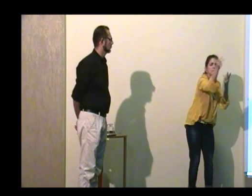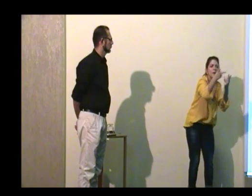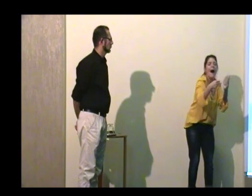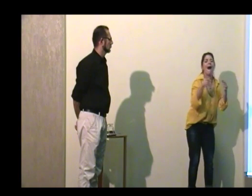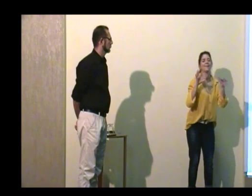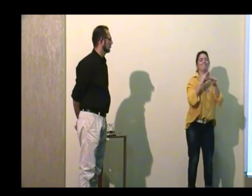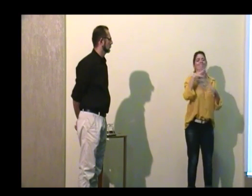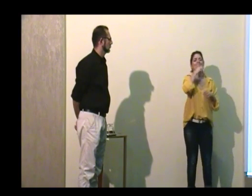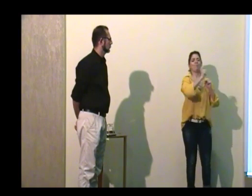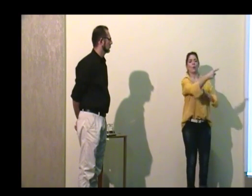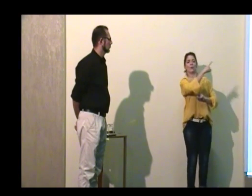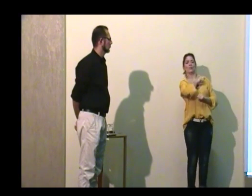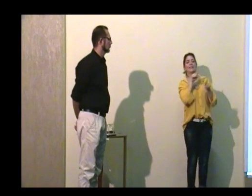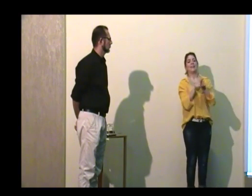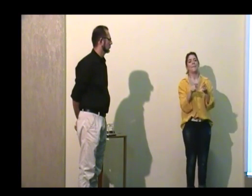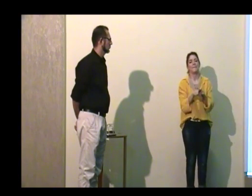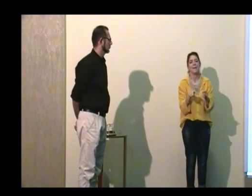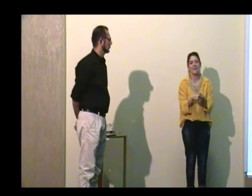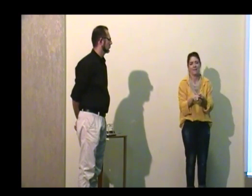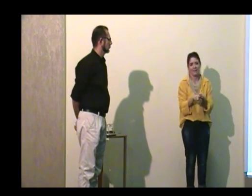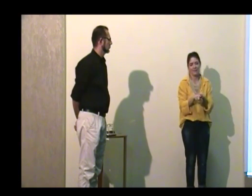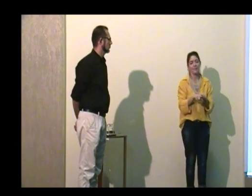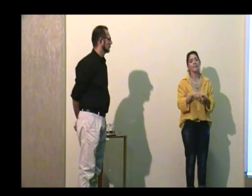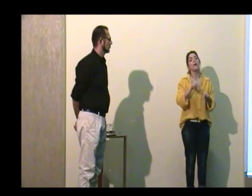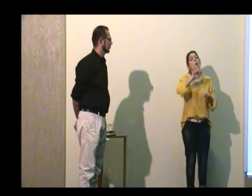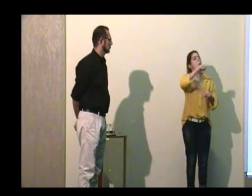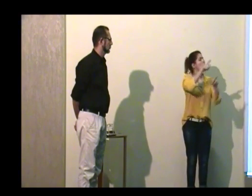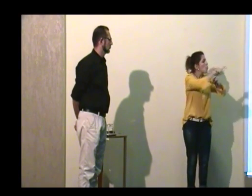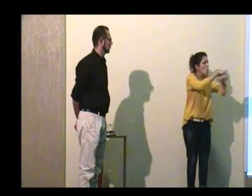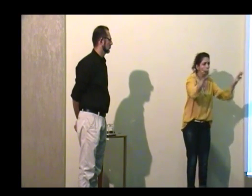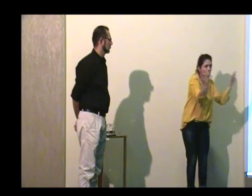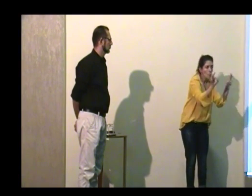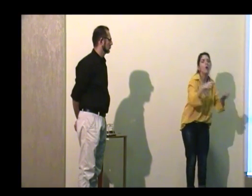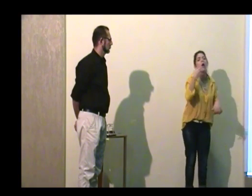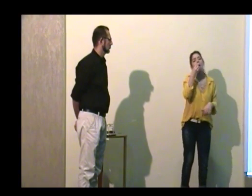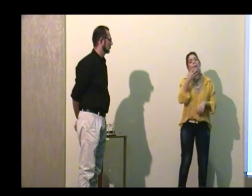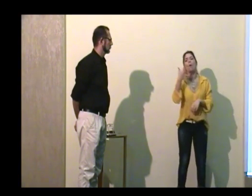histórico familiar de diabetes? A sua família tem?